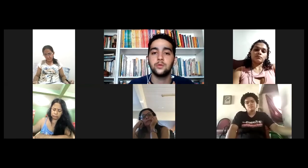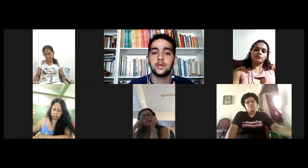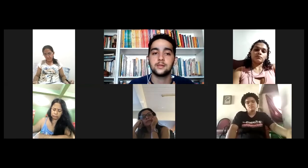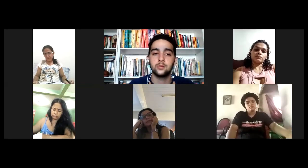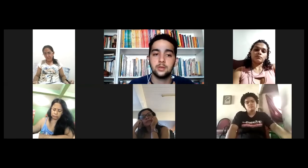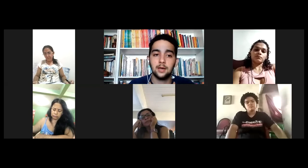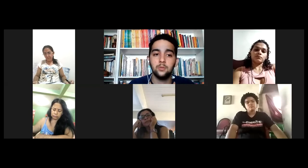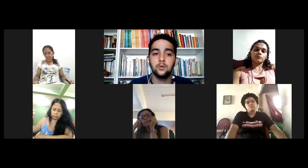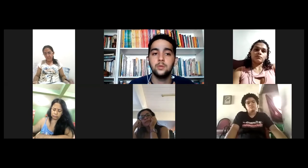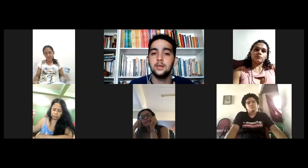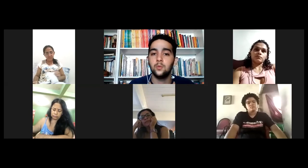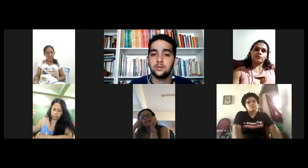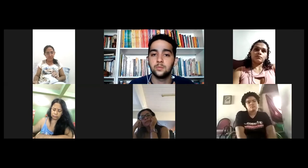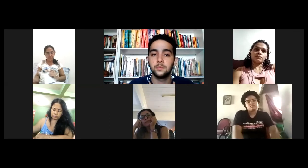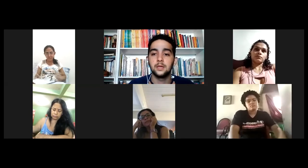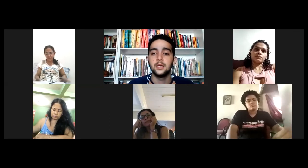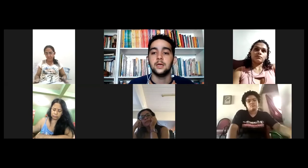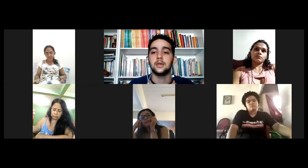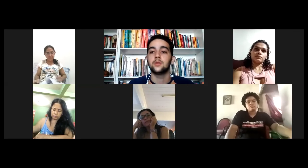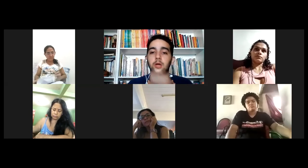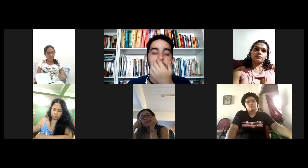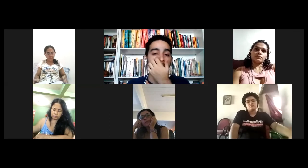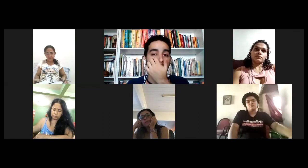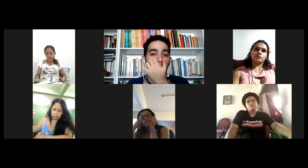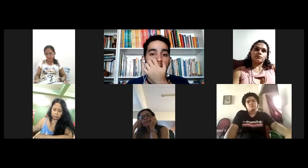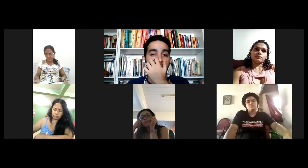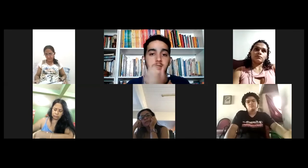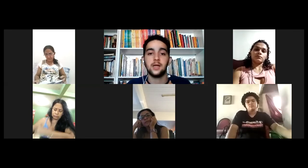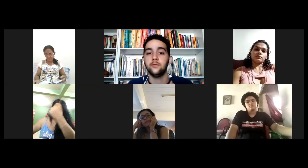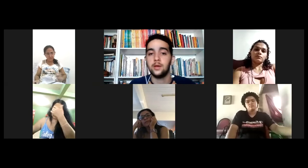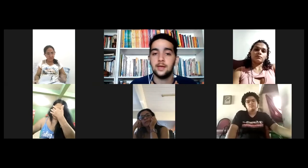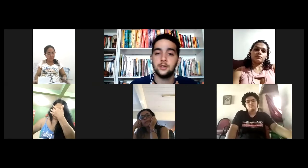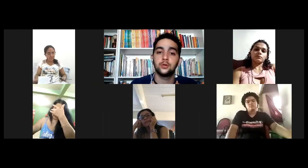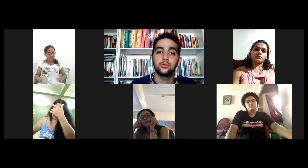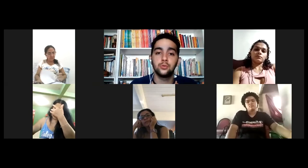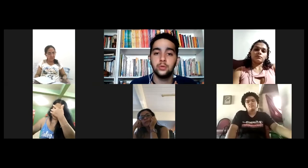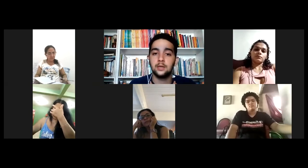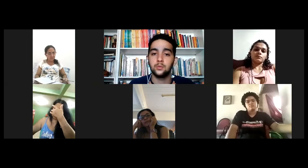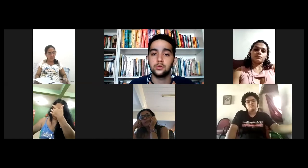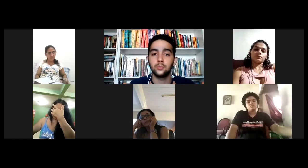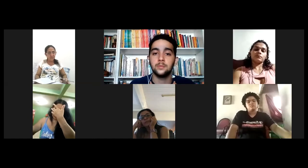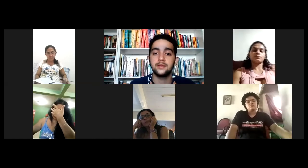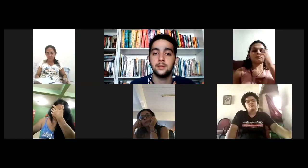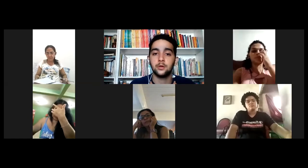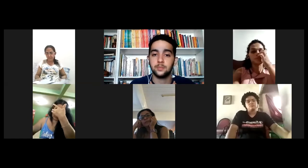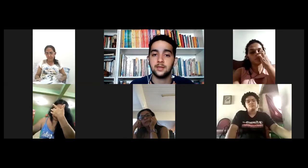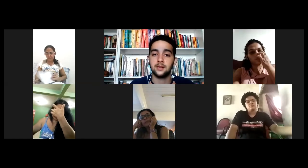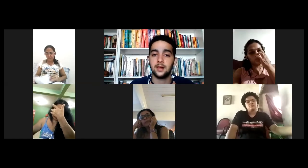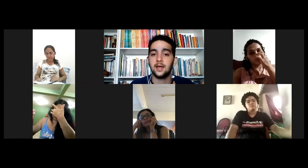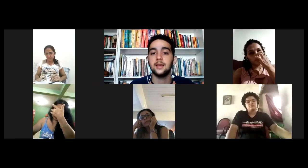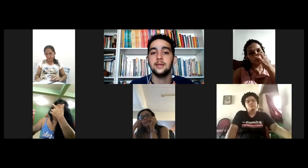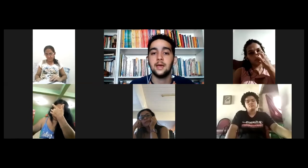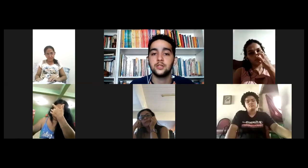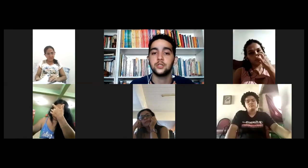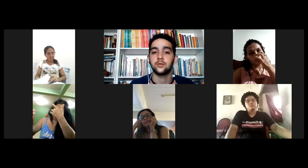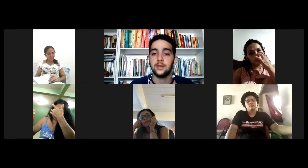a comunicação total e o bilinguismo, em que no oralismo eles reforçavam a ideia de que o surdo ele não escuta, mas ele pode aprender a